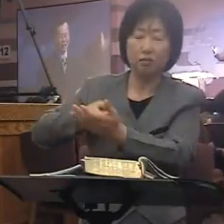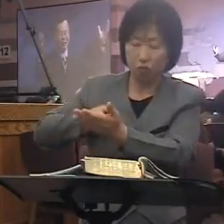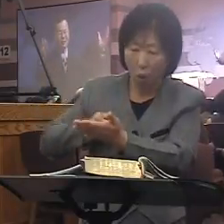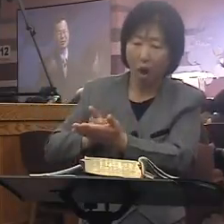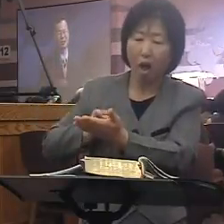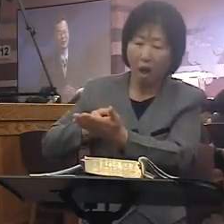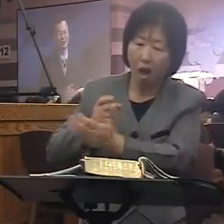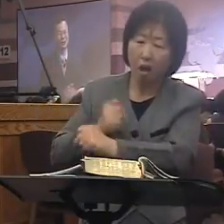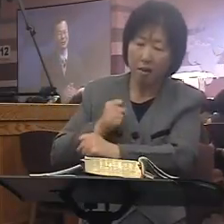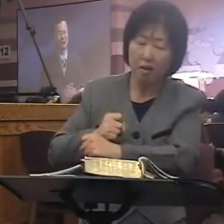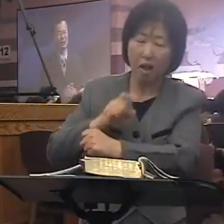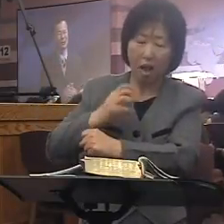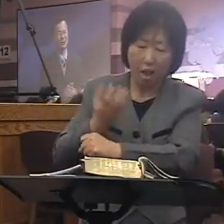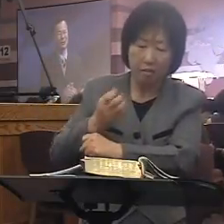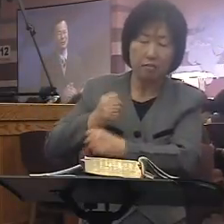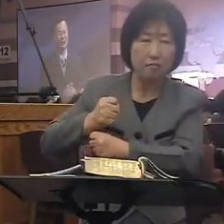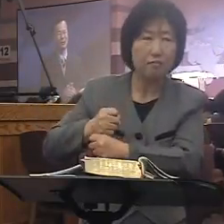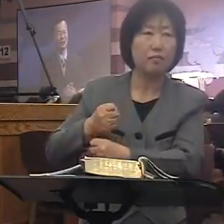하나님의 형상을.